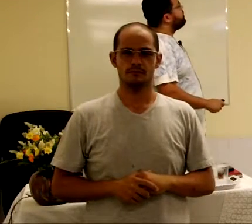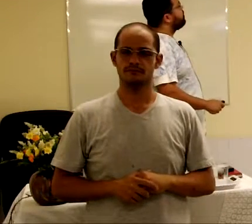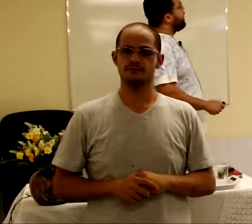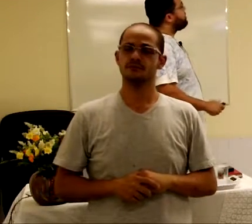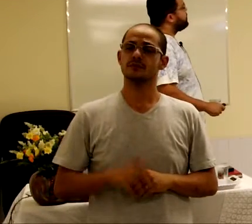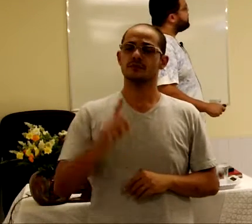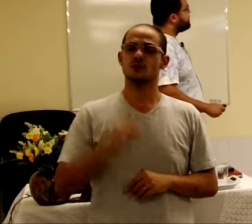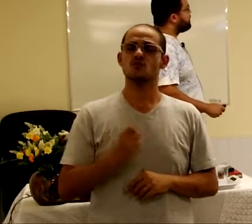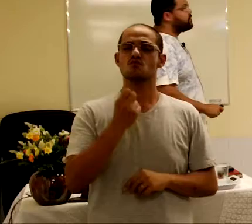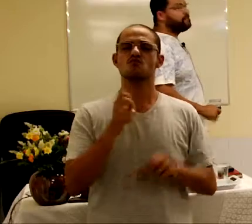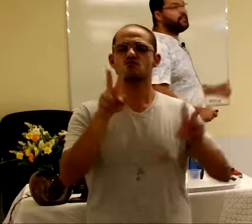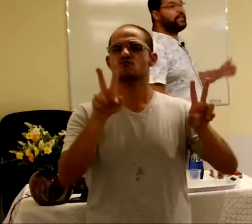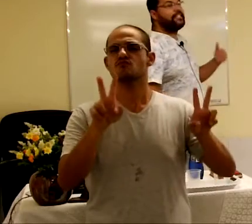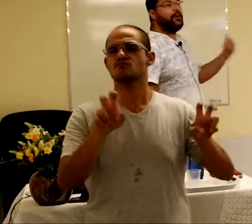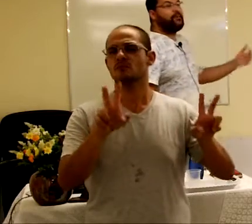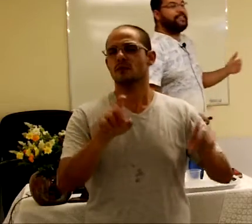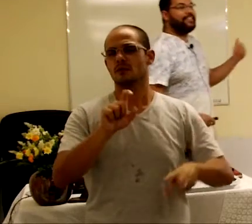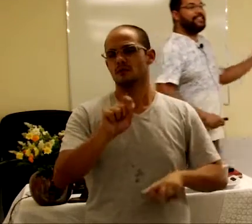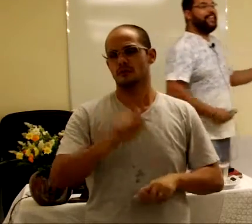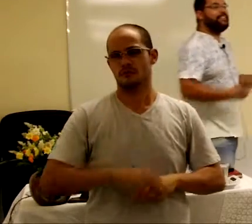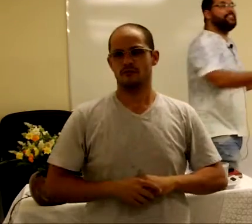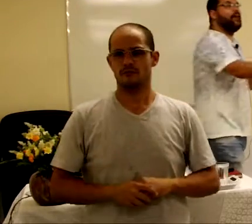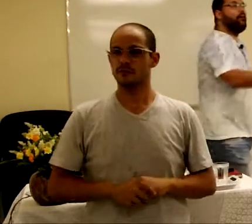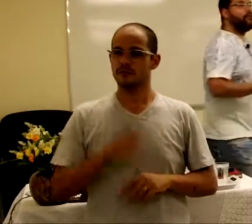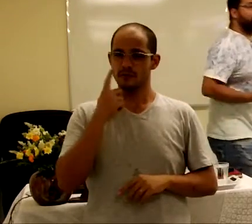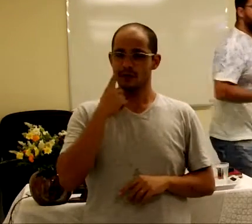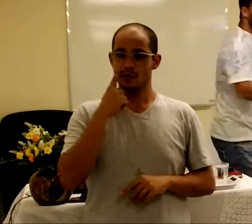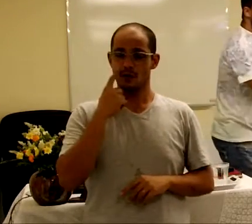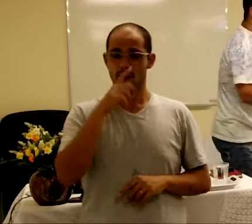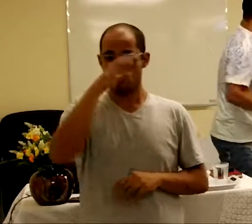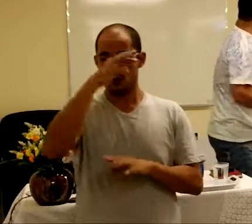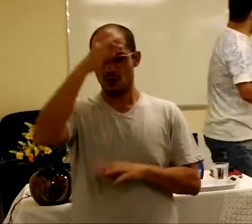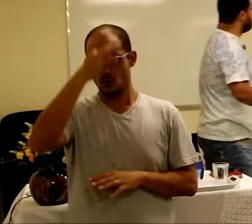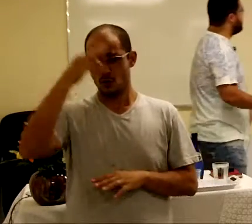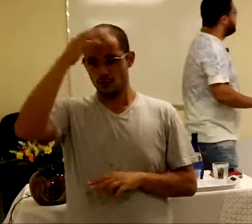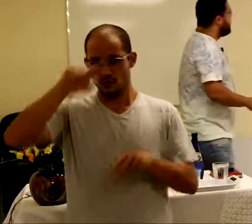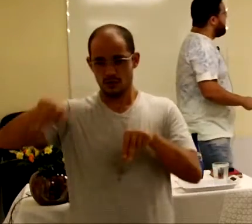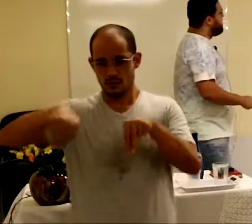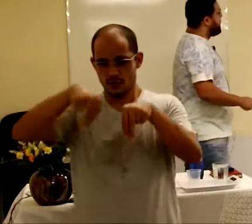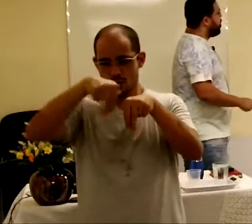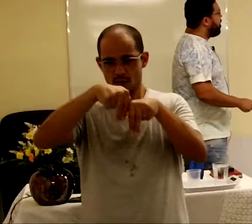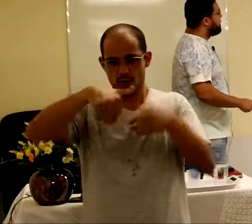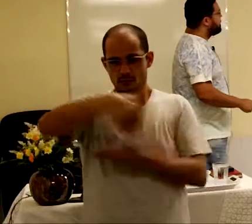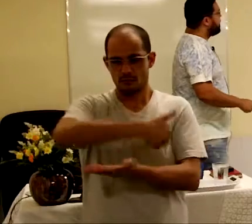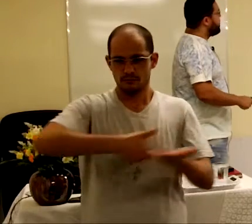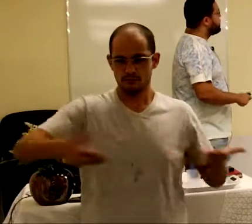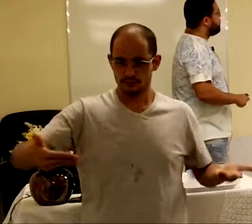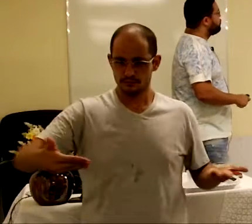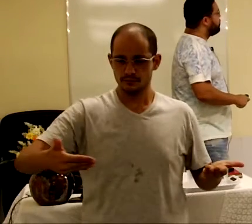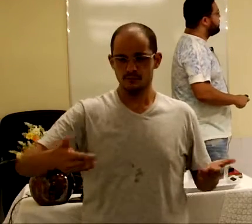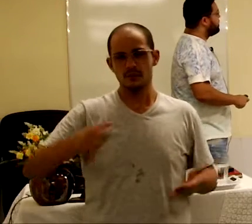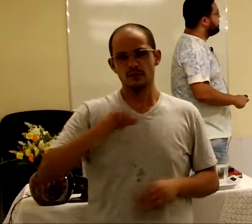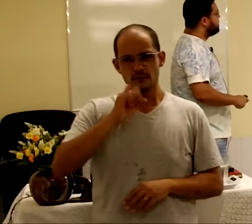Tendes um provérbio que diz, você vê que os espíritos, eles não, né? Eles dialogam, eles não dão respostinhas, né? Pela obra se